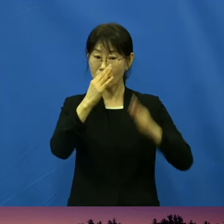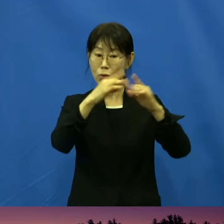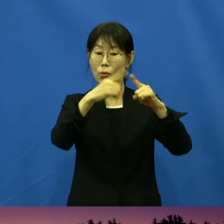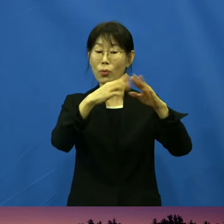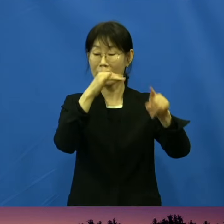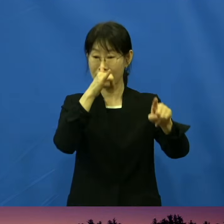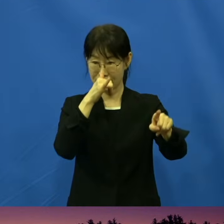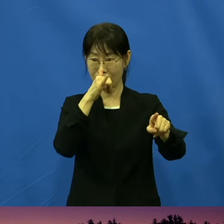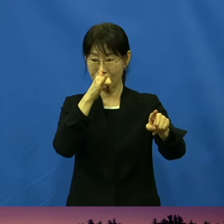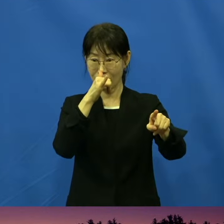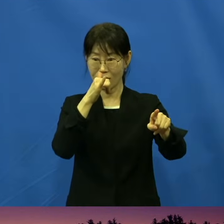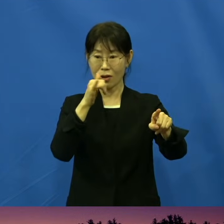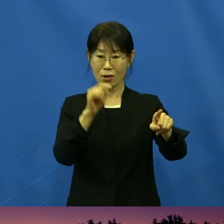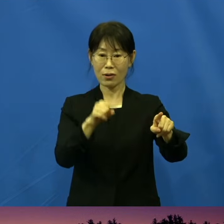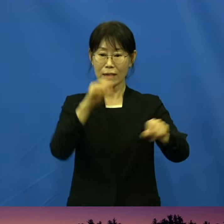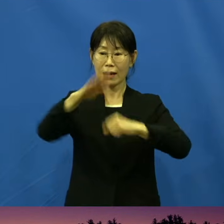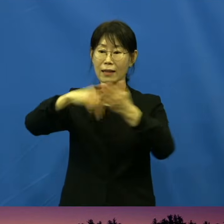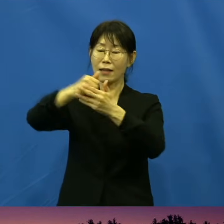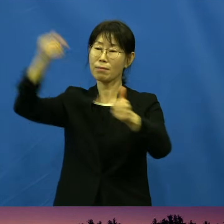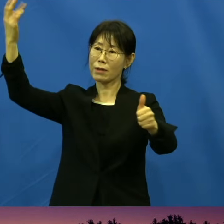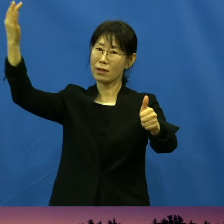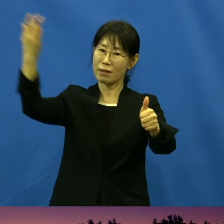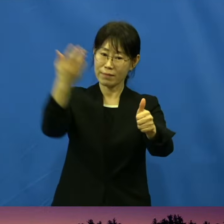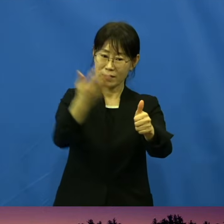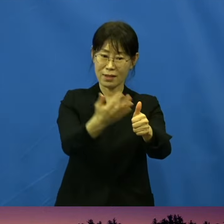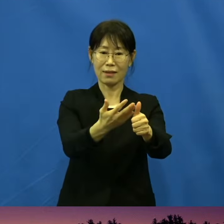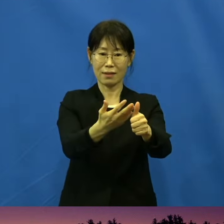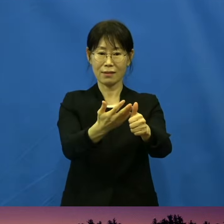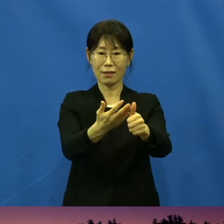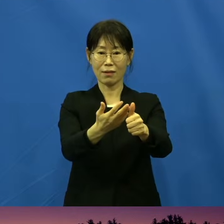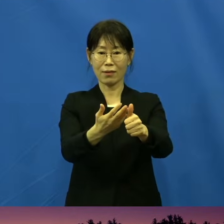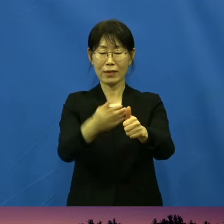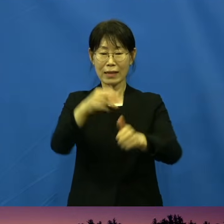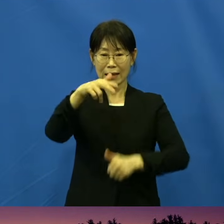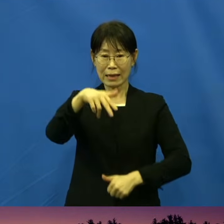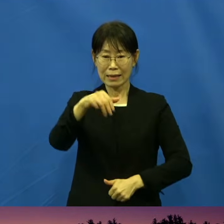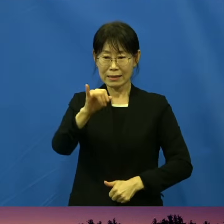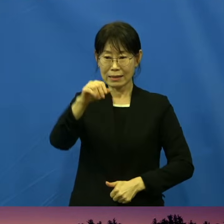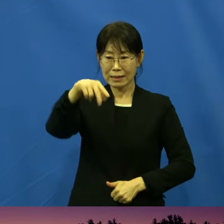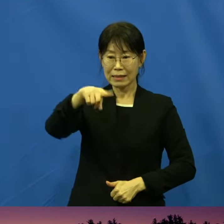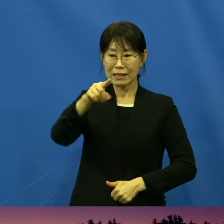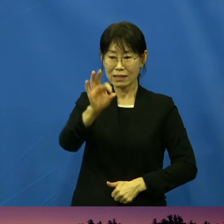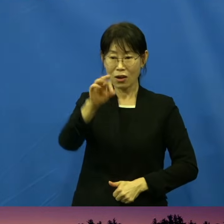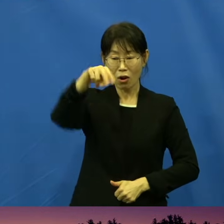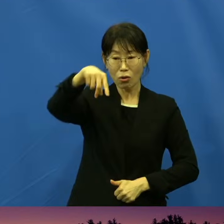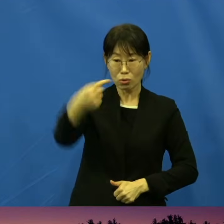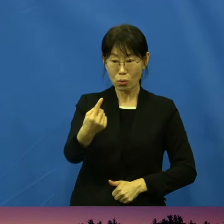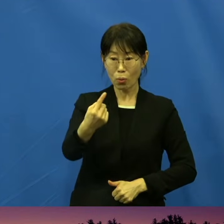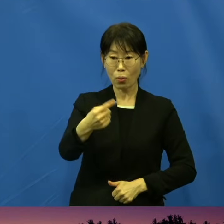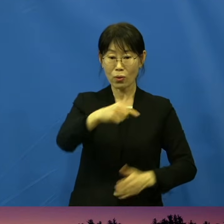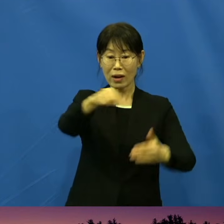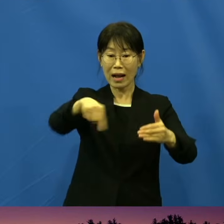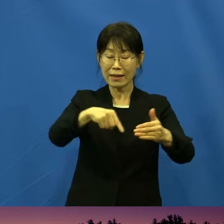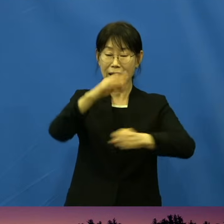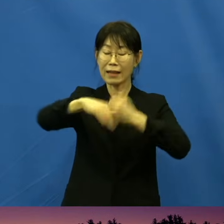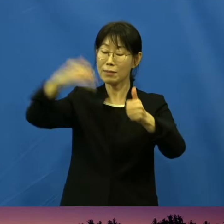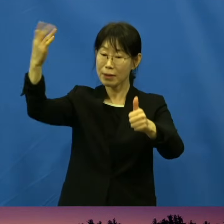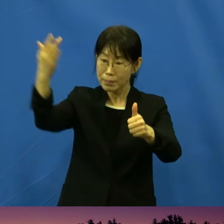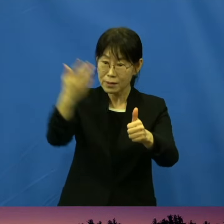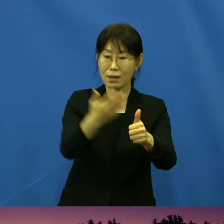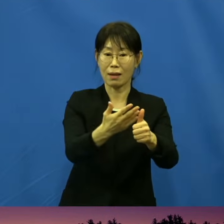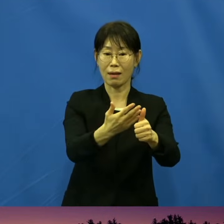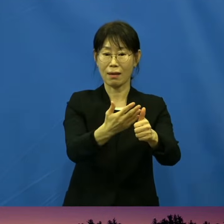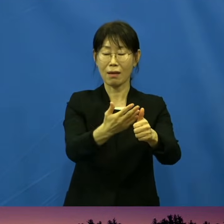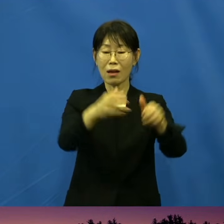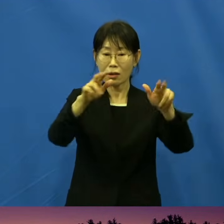하나님의 임재를 하셨죠. 특별히 지성소 안에 하나님이 임재하셨습니다. 그러나 이제는 그